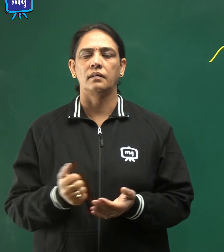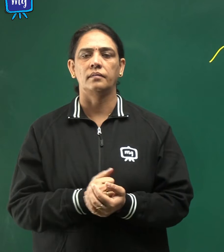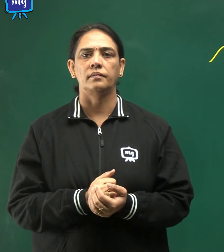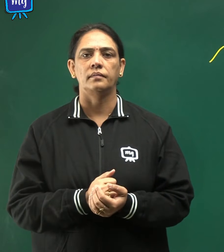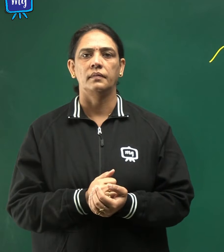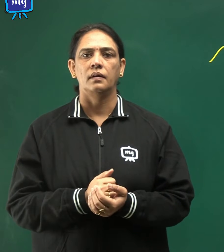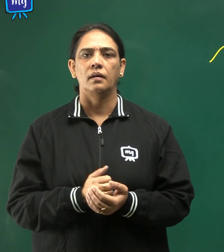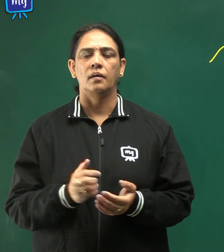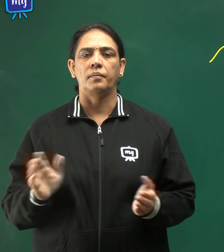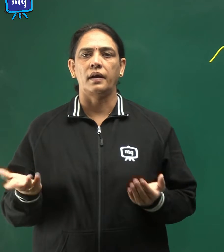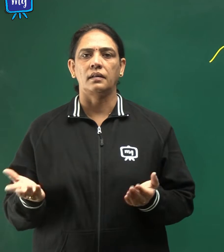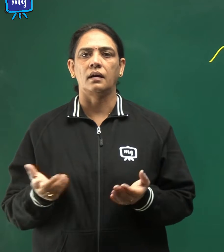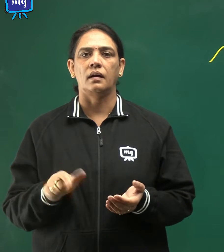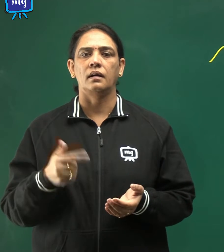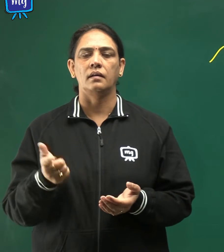प्रायिकता का